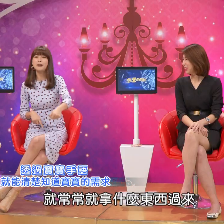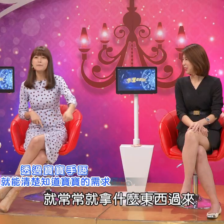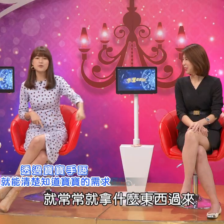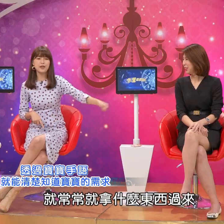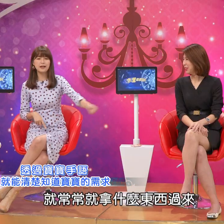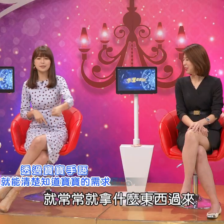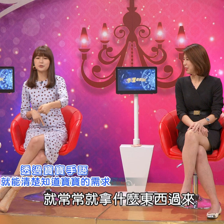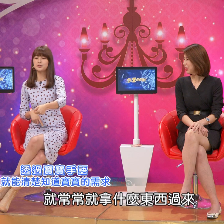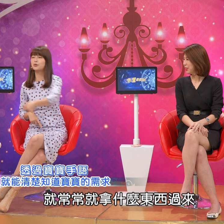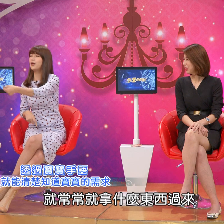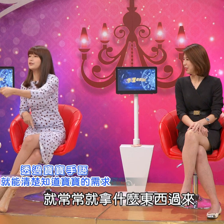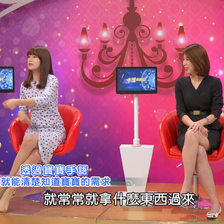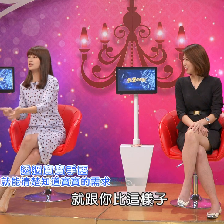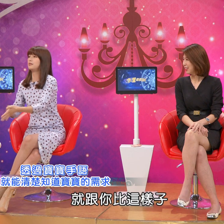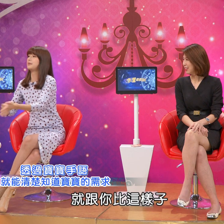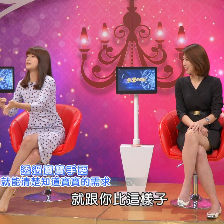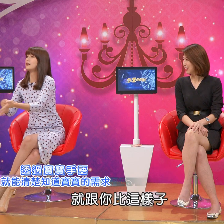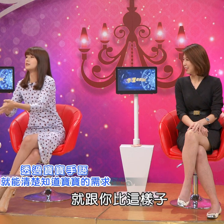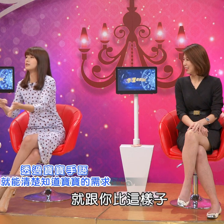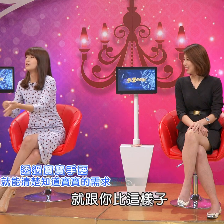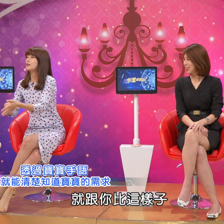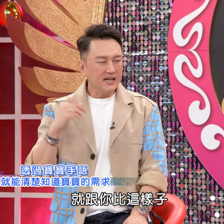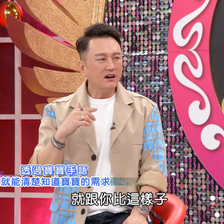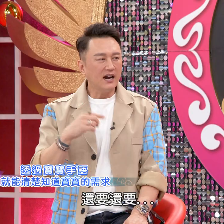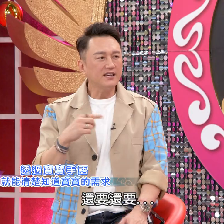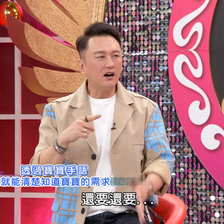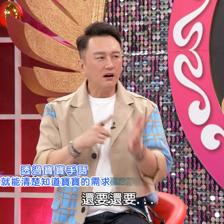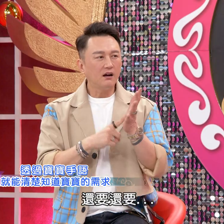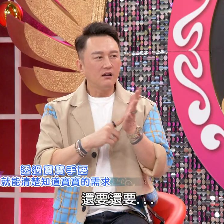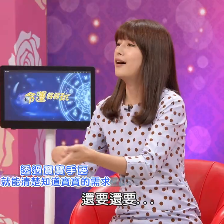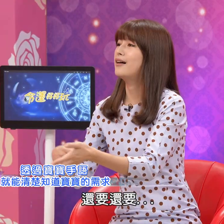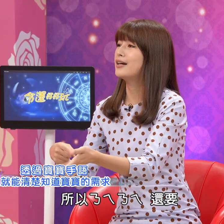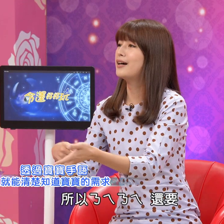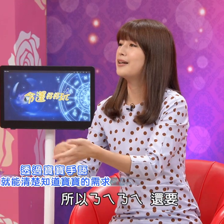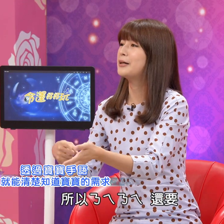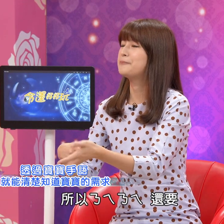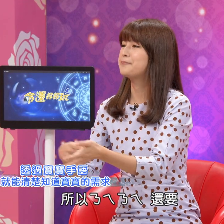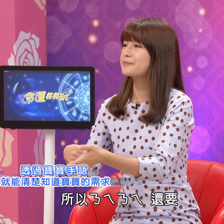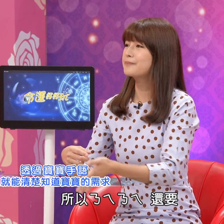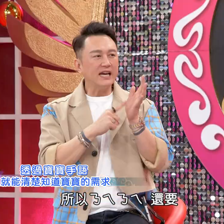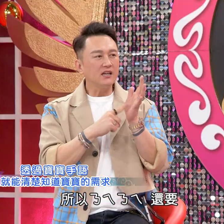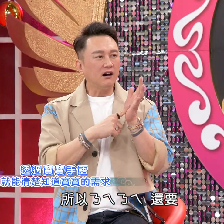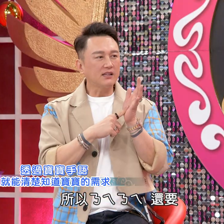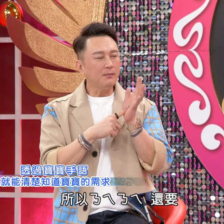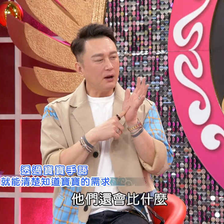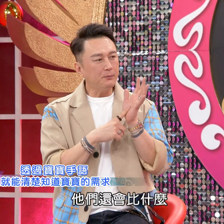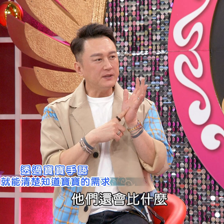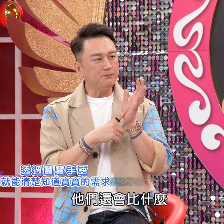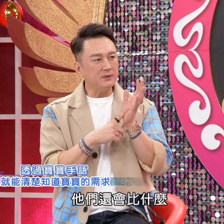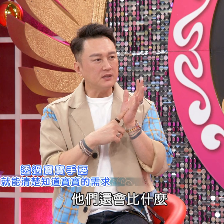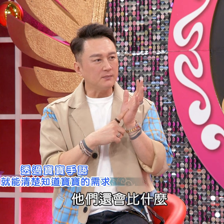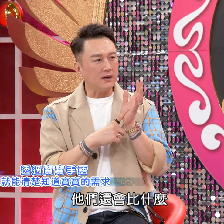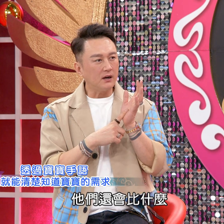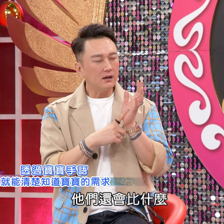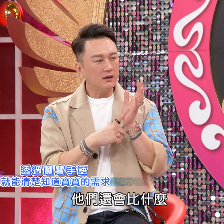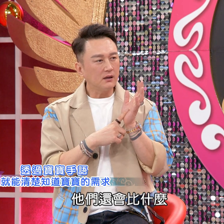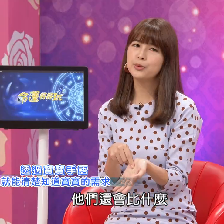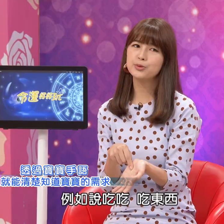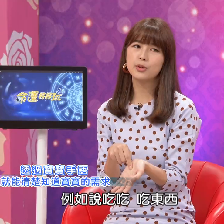就拿什麼東西過來就跟你比這樣子還要還要還要還要所以奶奶還要他們還會比什麼例如說